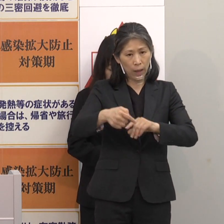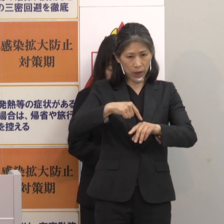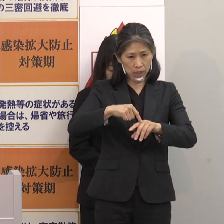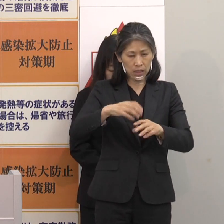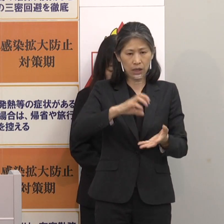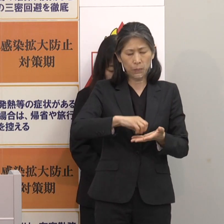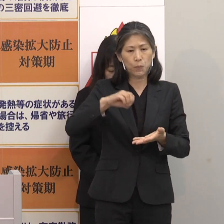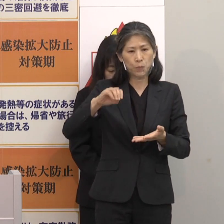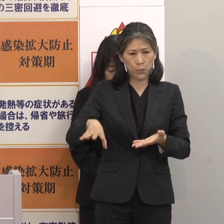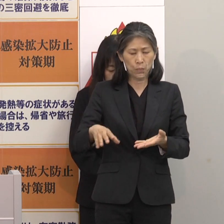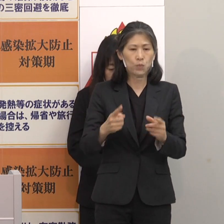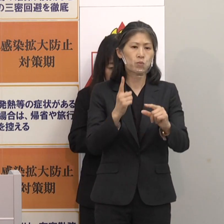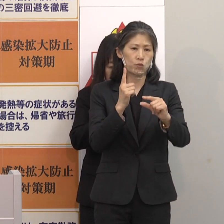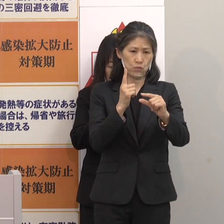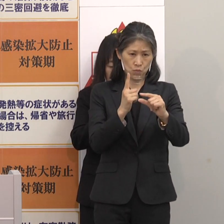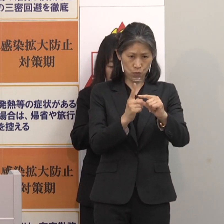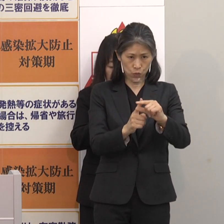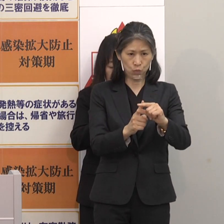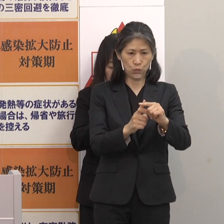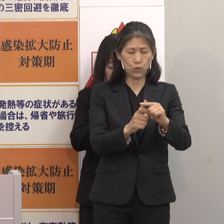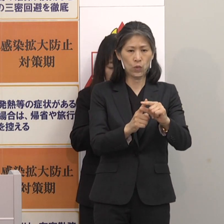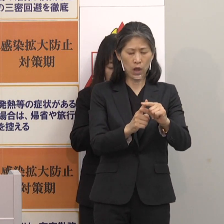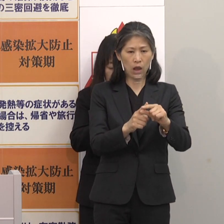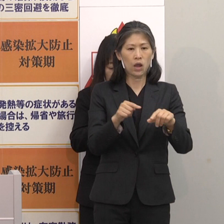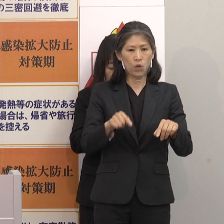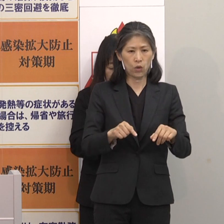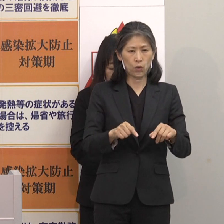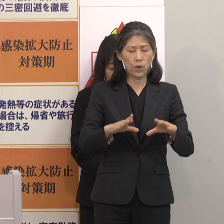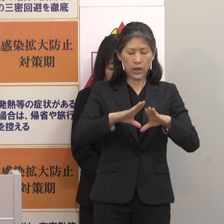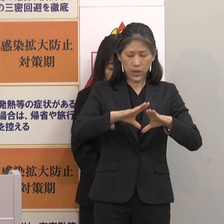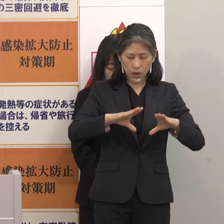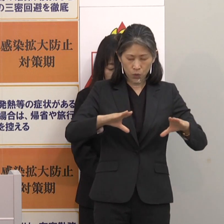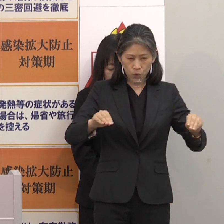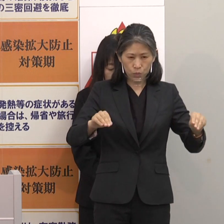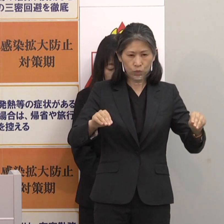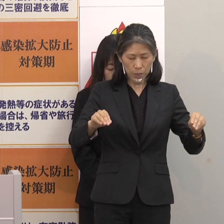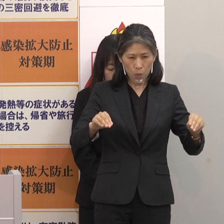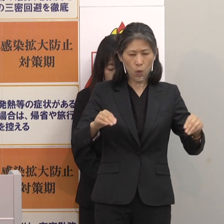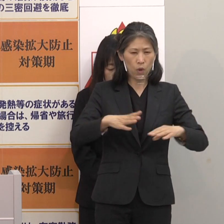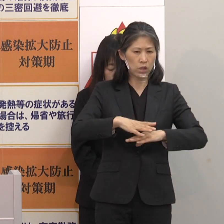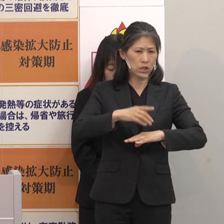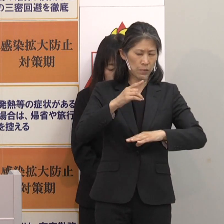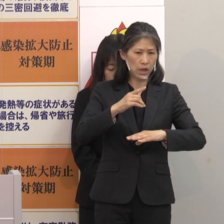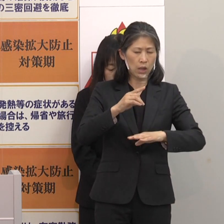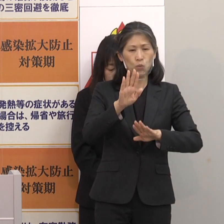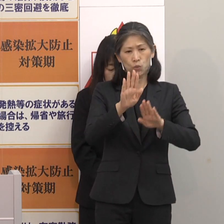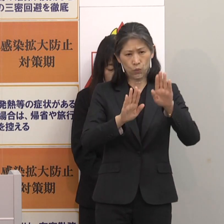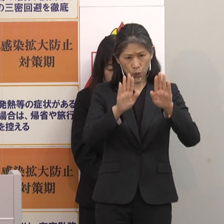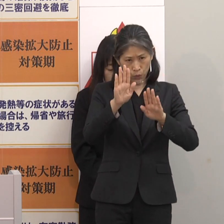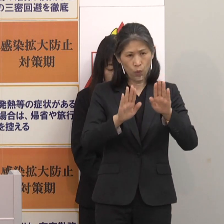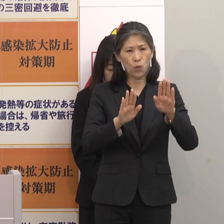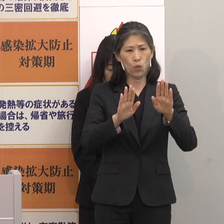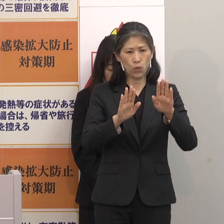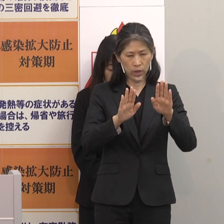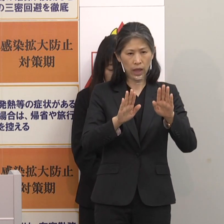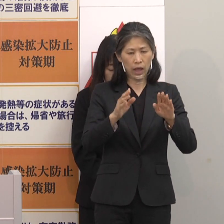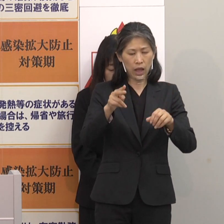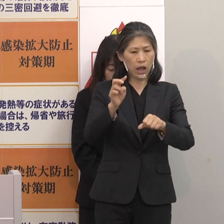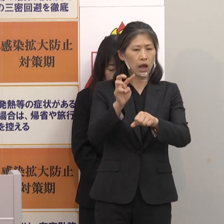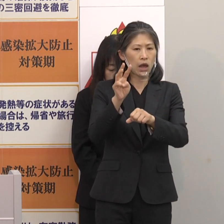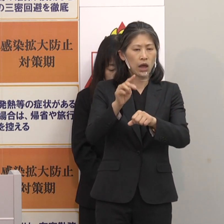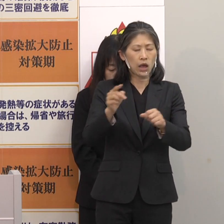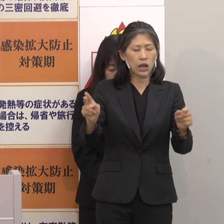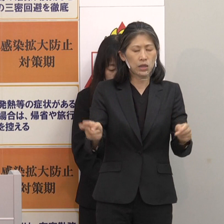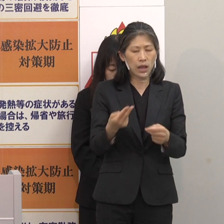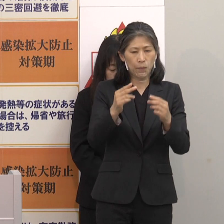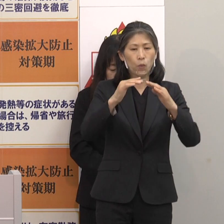。この事業につきましては全国的に前例もなく非常に困難な状況の中専門家の指導助言のもとこれま